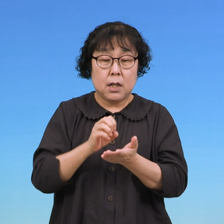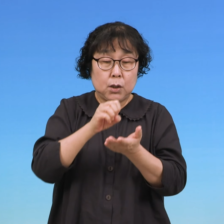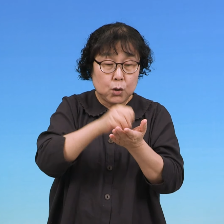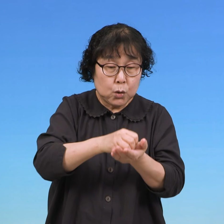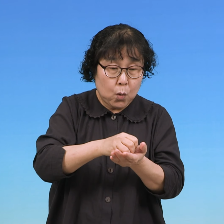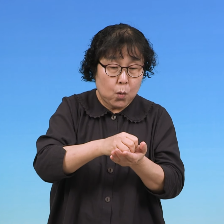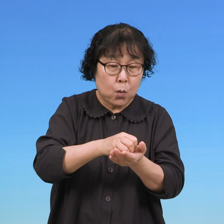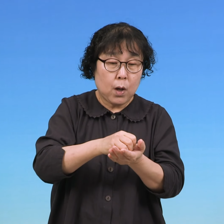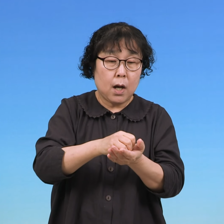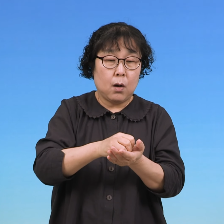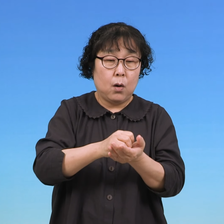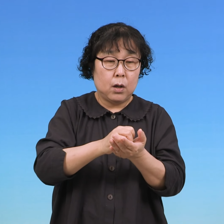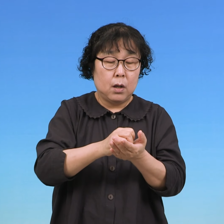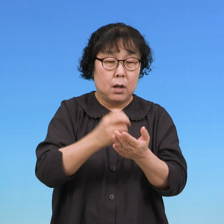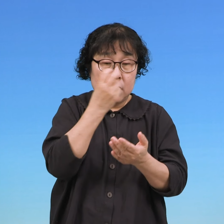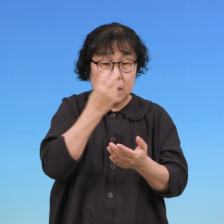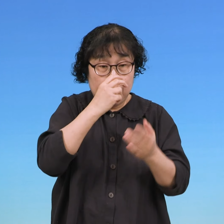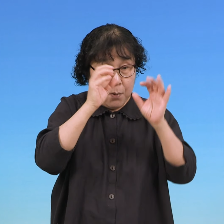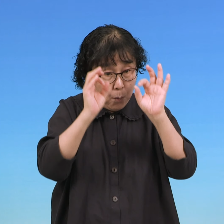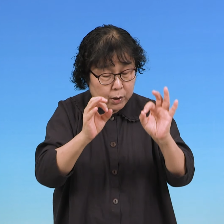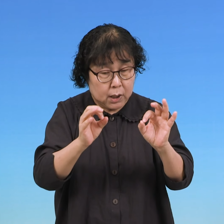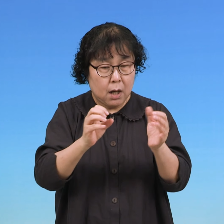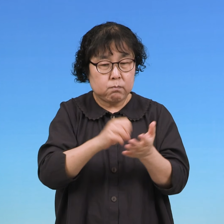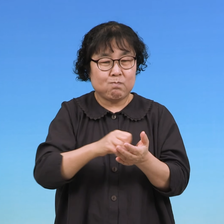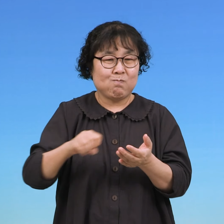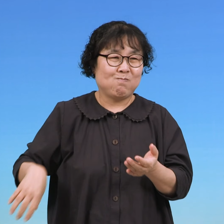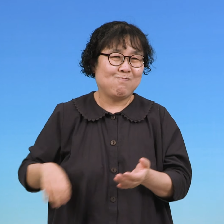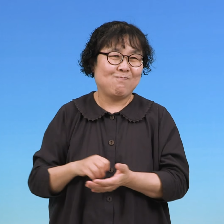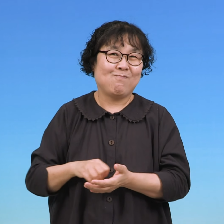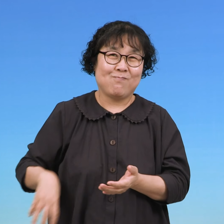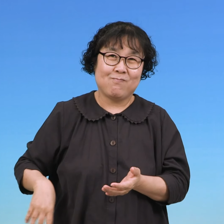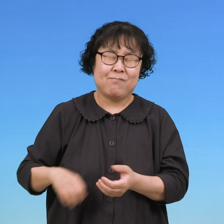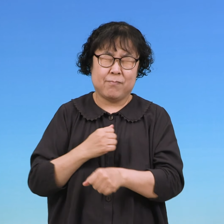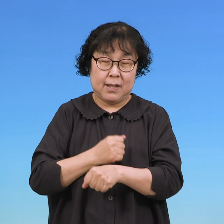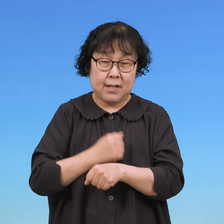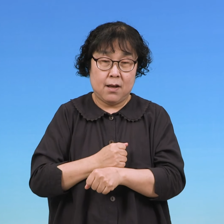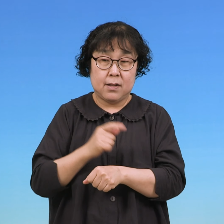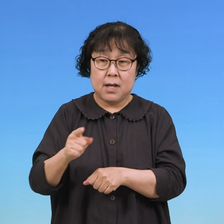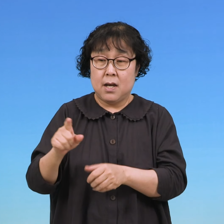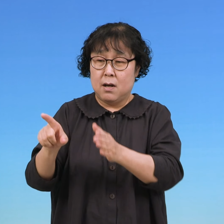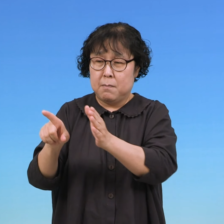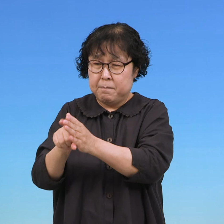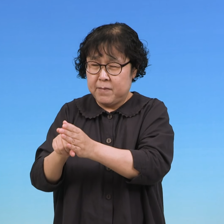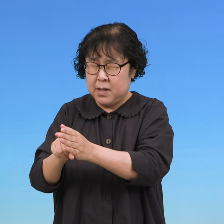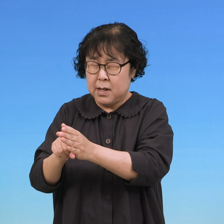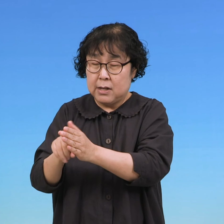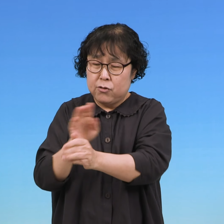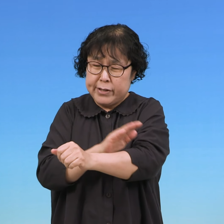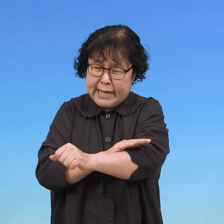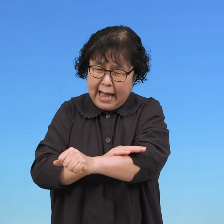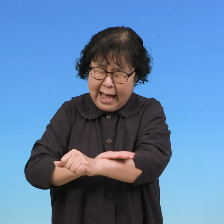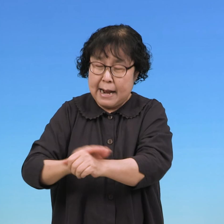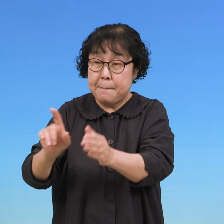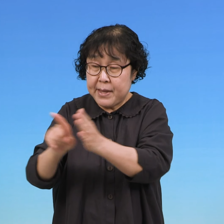교적 사항을 보니까 재적 성도인 거예요. 제가 이 독실한 크리스찬을